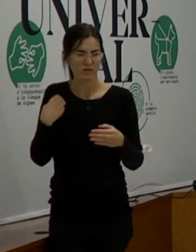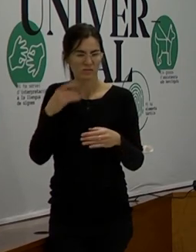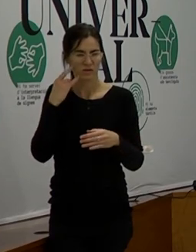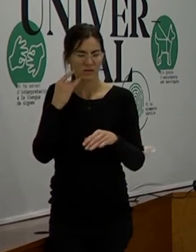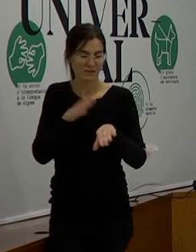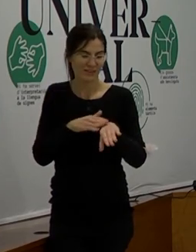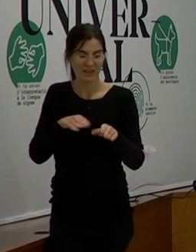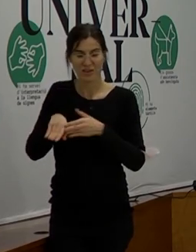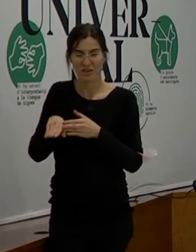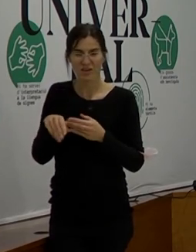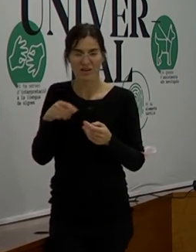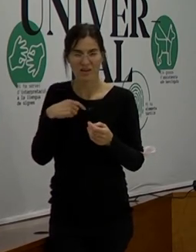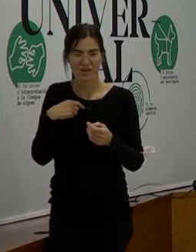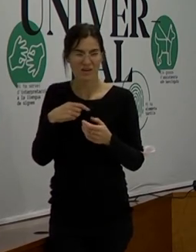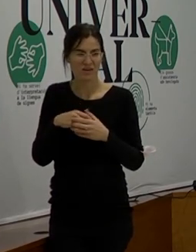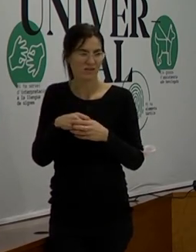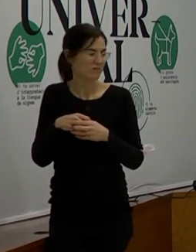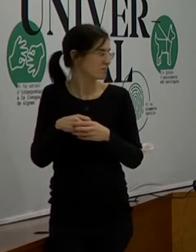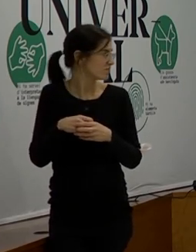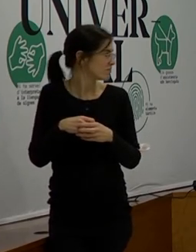o de derechas? O sea, me lavo las manos, mira, ¿eh?